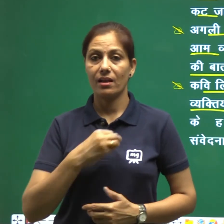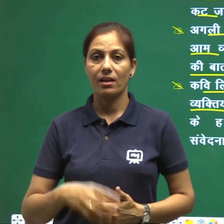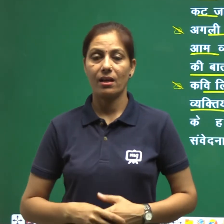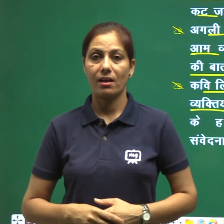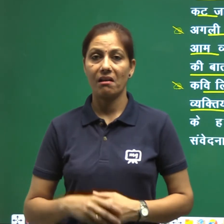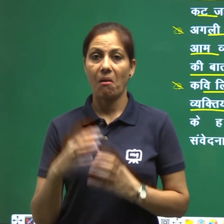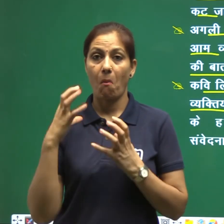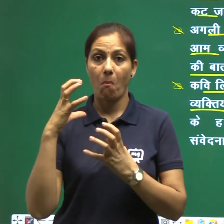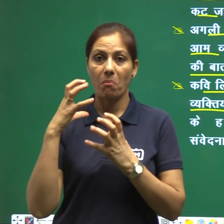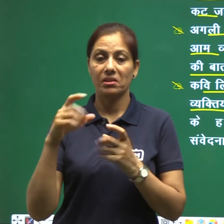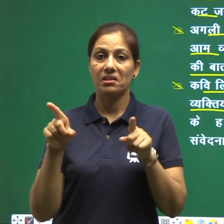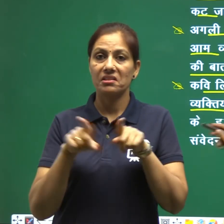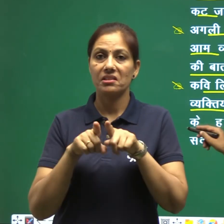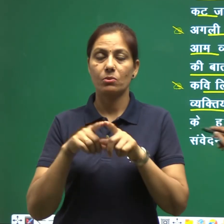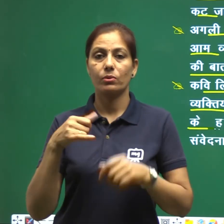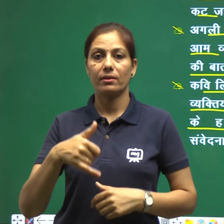पत्थर के होते हैं,